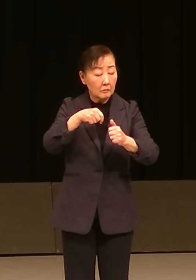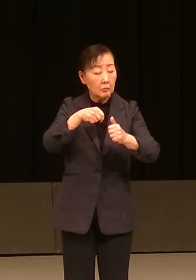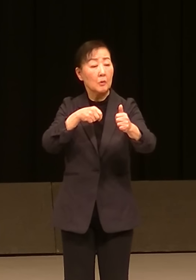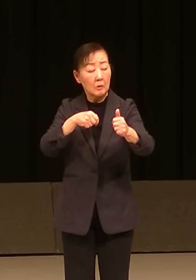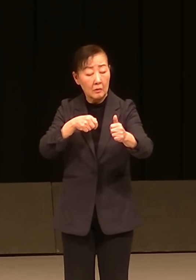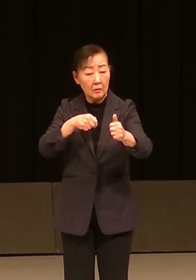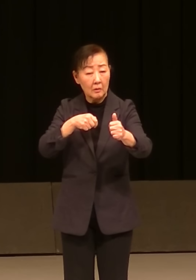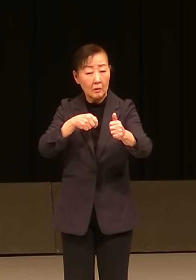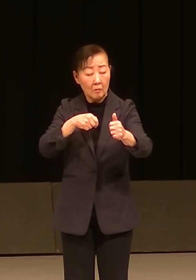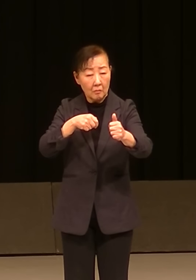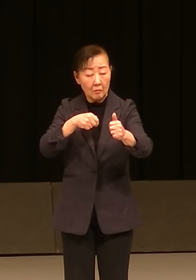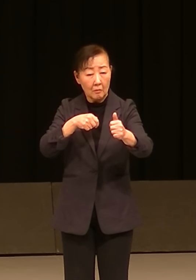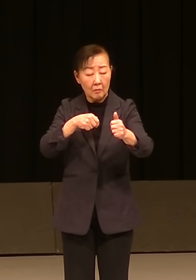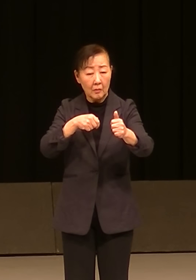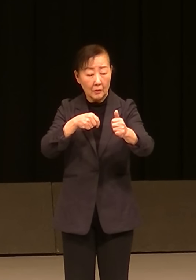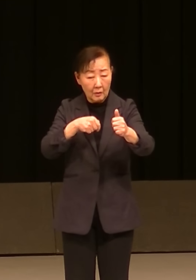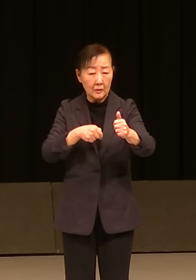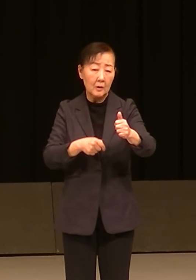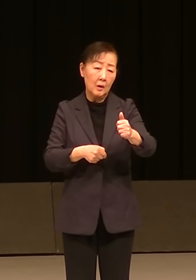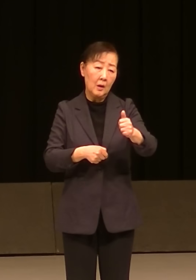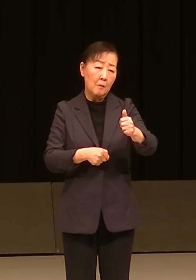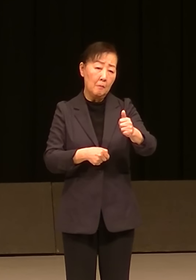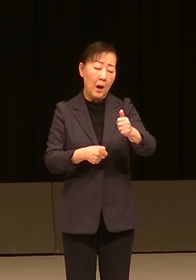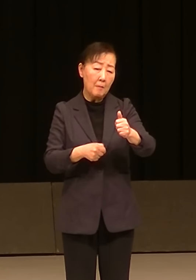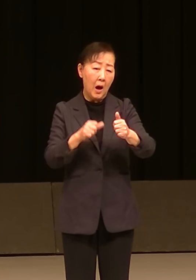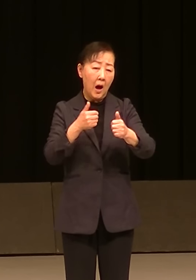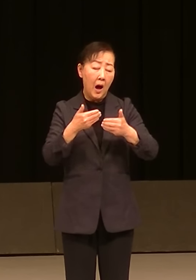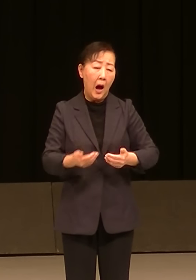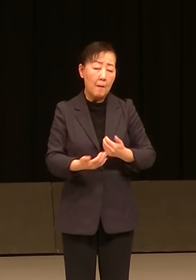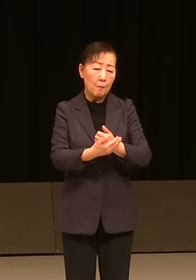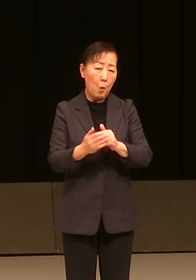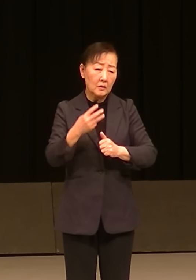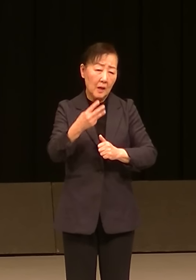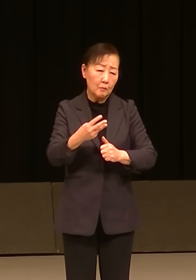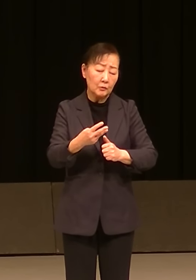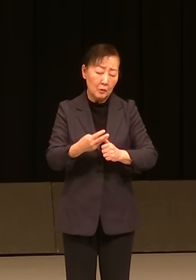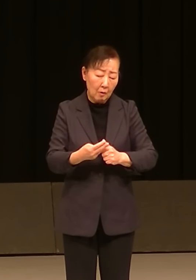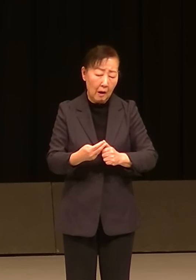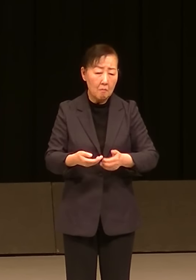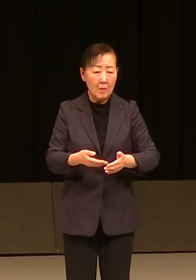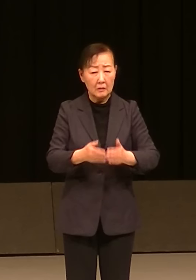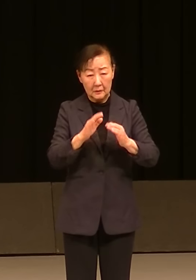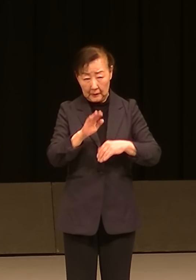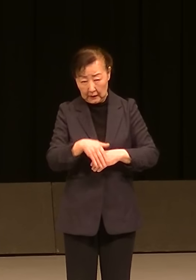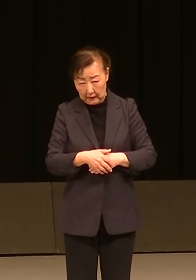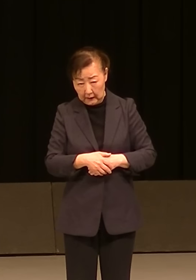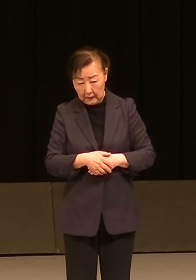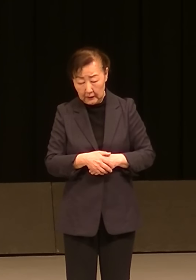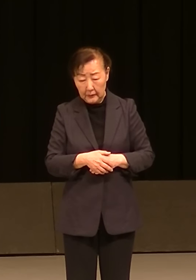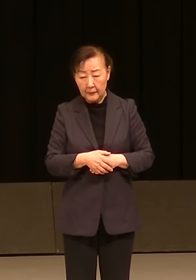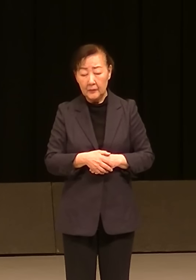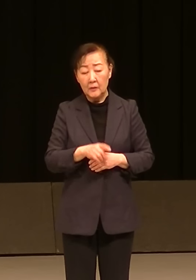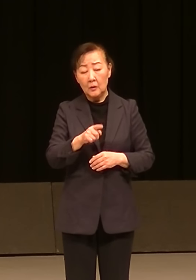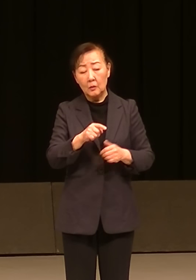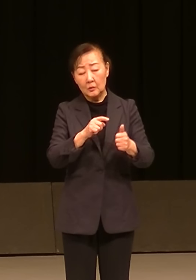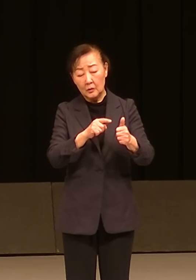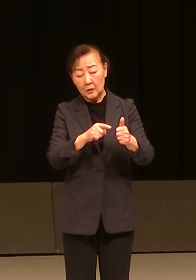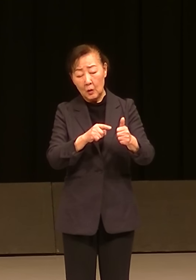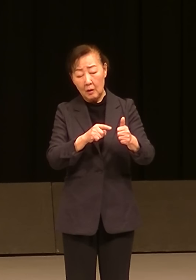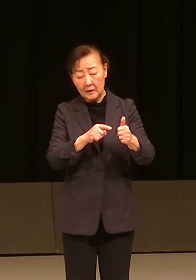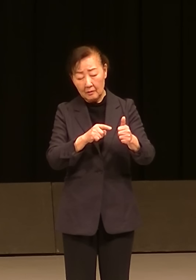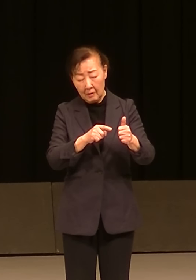んで、安保さん文書が出てきてしまったというようなことになっていると思います。ことほどさように、この人は極め